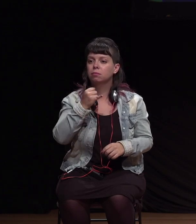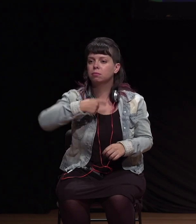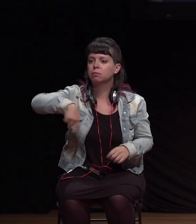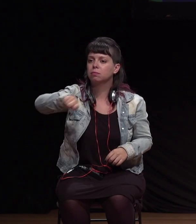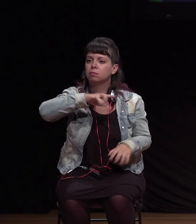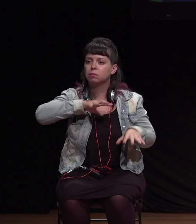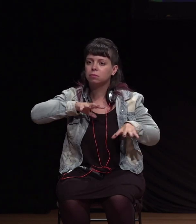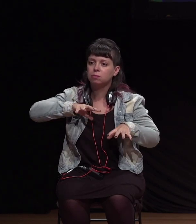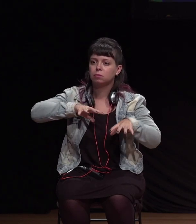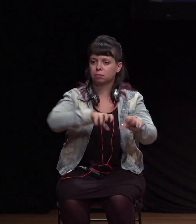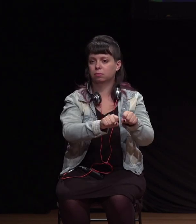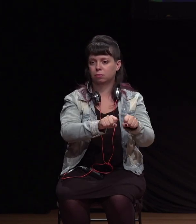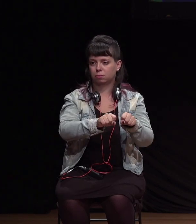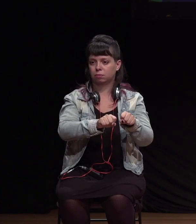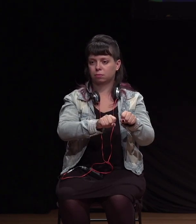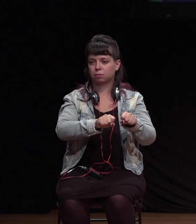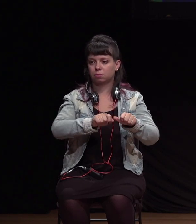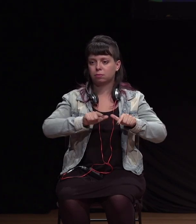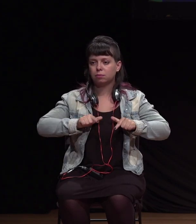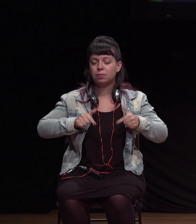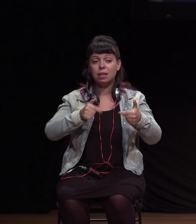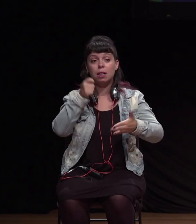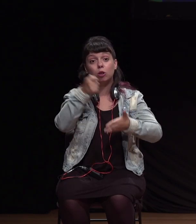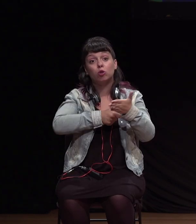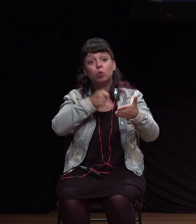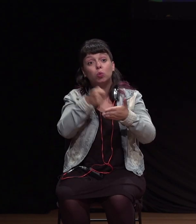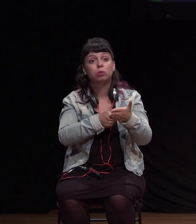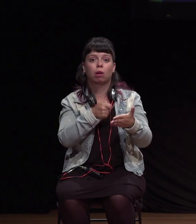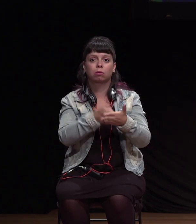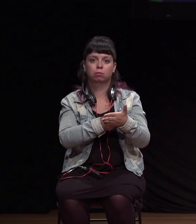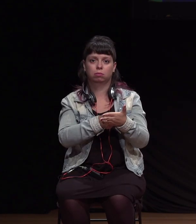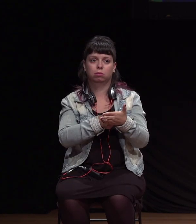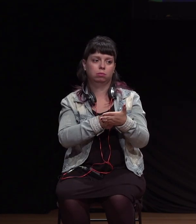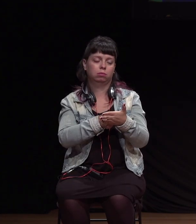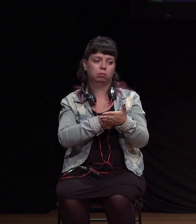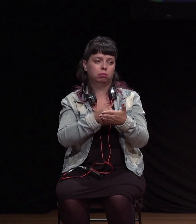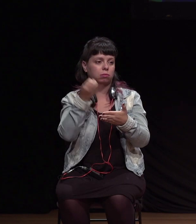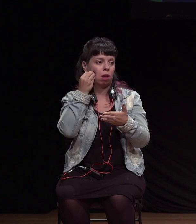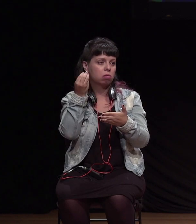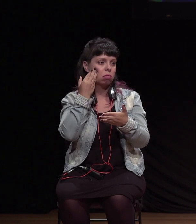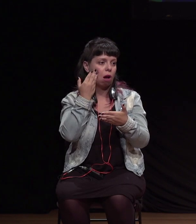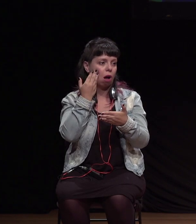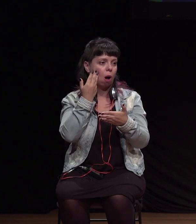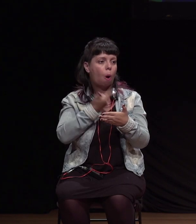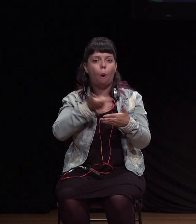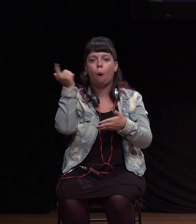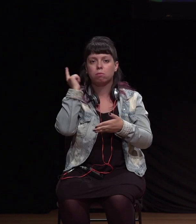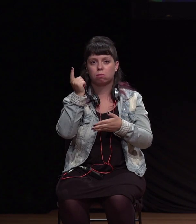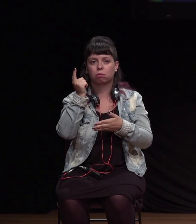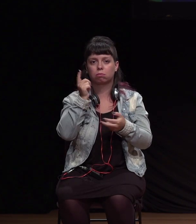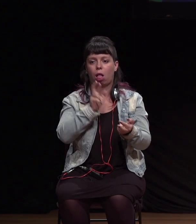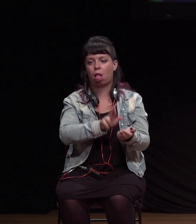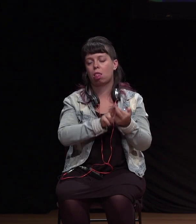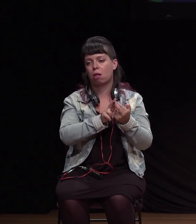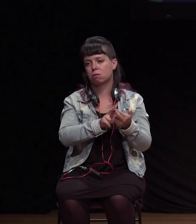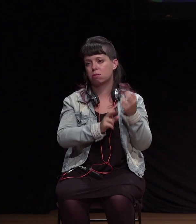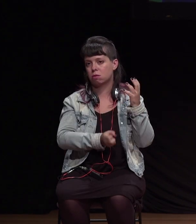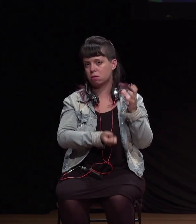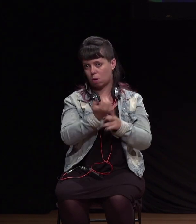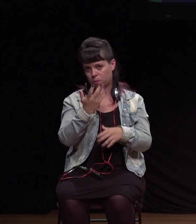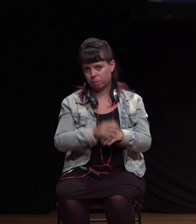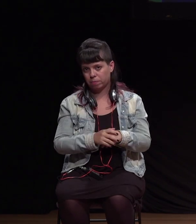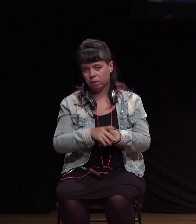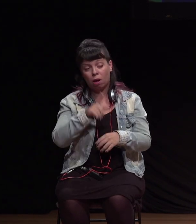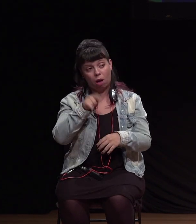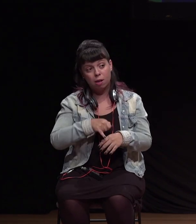desse espaço e lute para fazer com que ele seja um outro modo de relação, né? A ideia fundamental é essa: como é que uma instituição